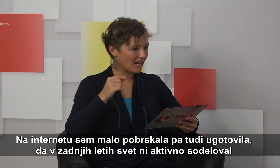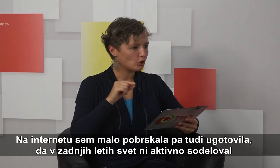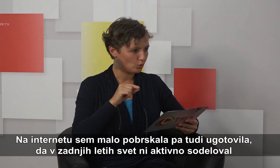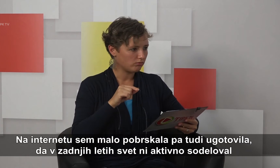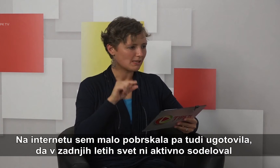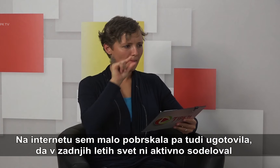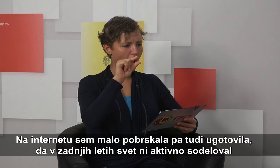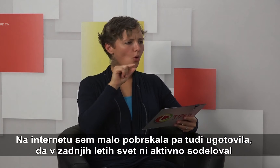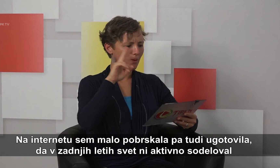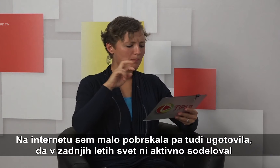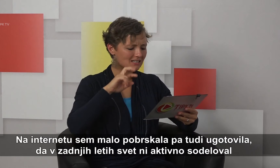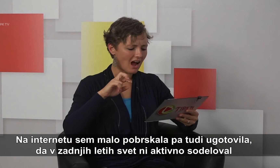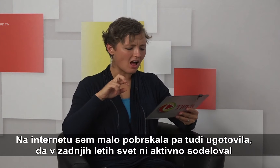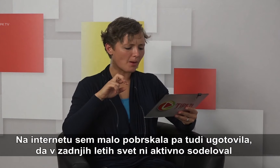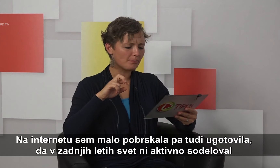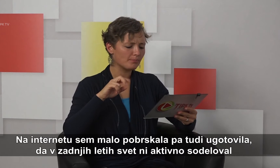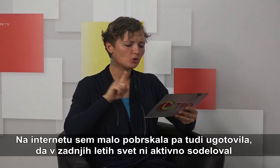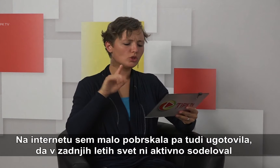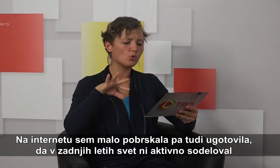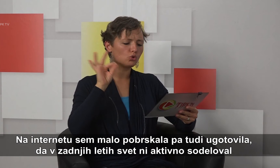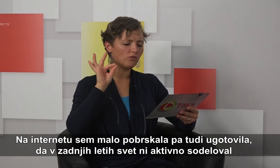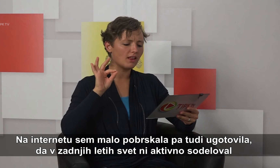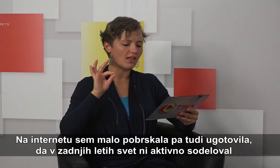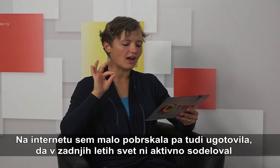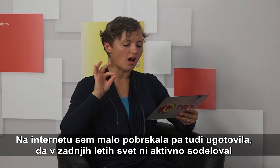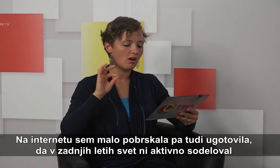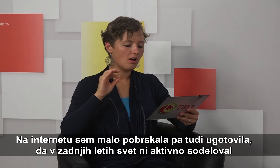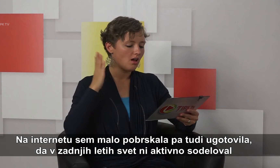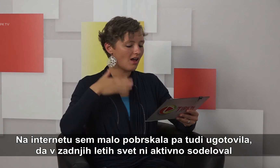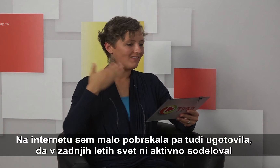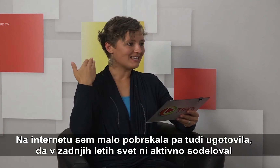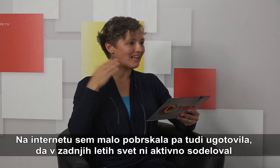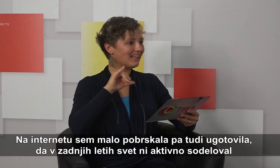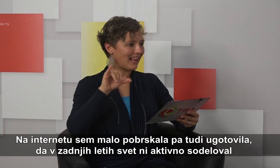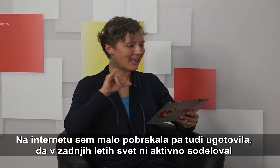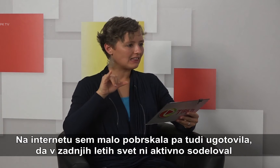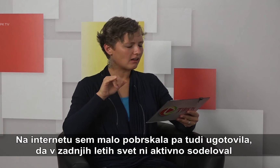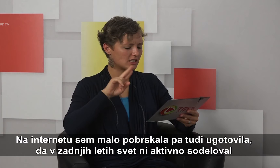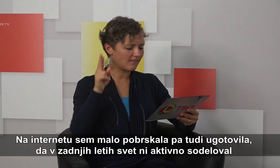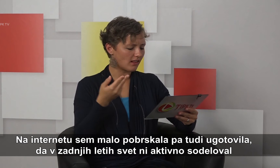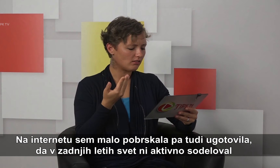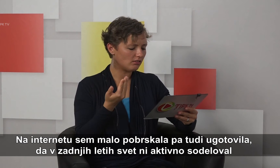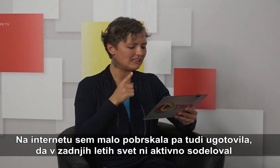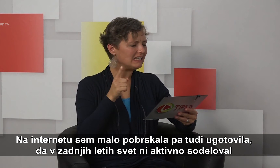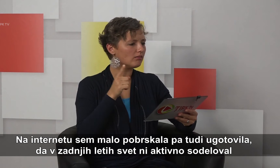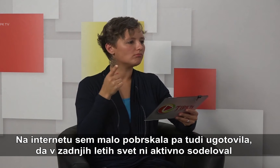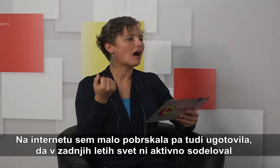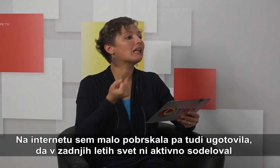internetu, da malo prebrkala, pa tudi ugotovila, da v zadnjih letih svet ni